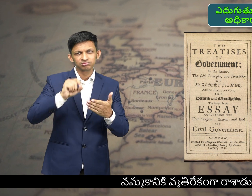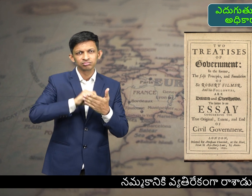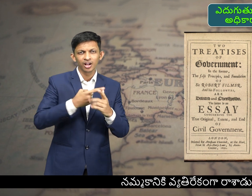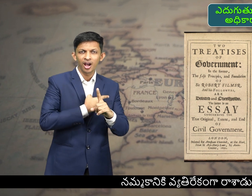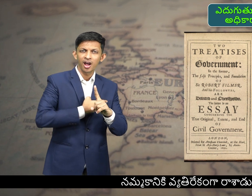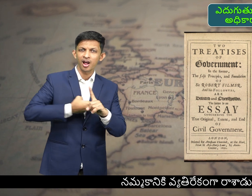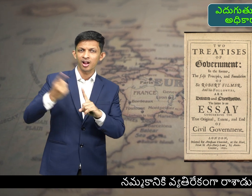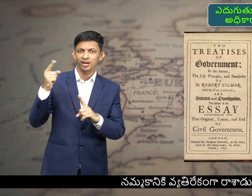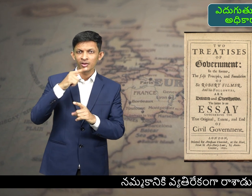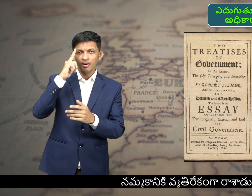నమ్మకానికి వ్యతిరేకంగా రాశాడు.